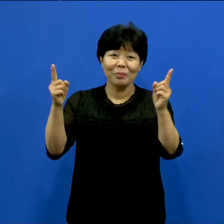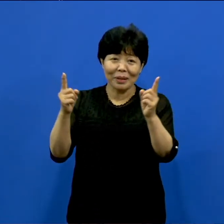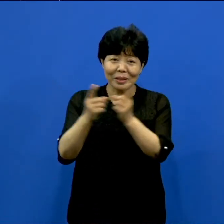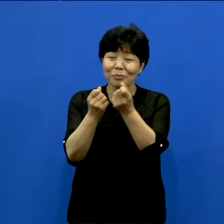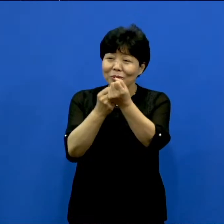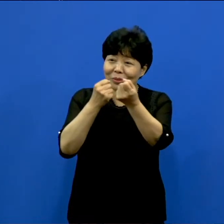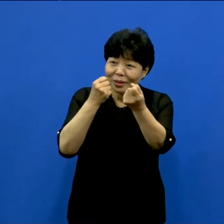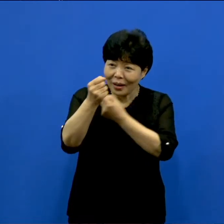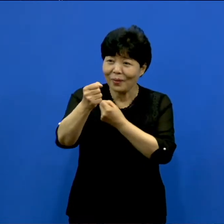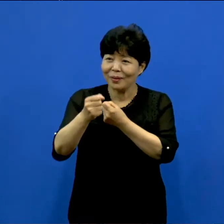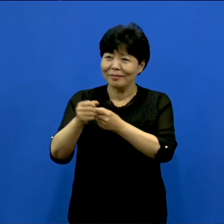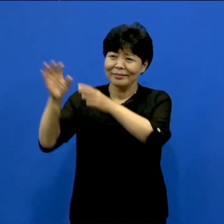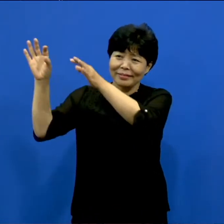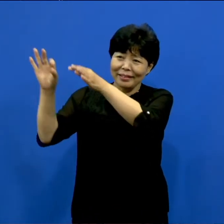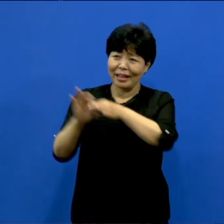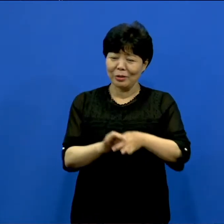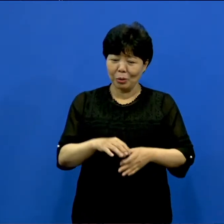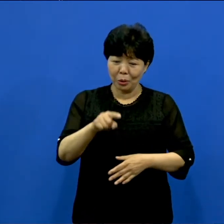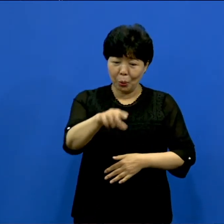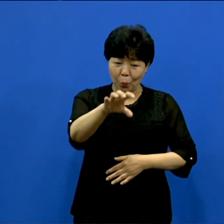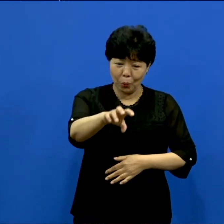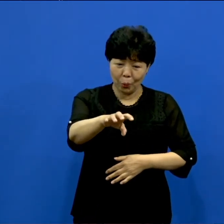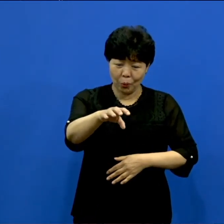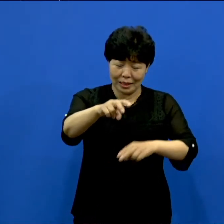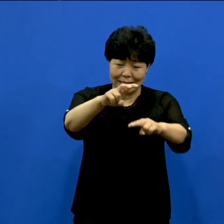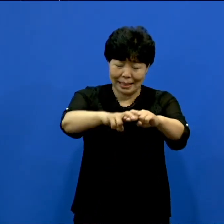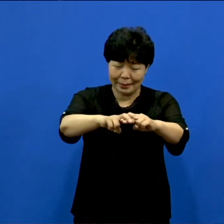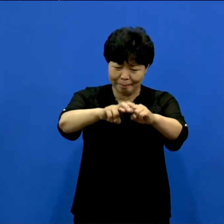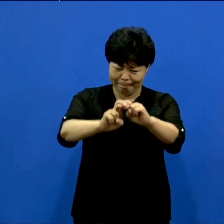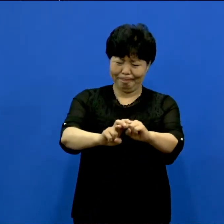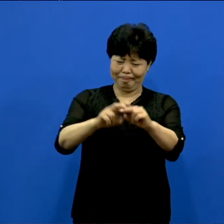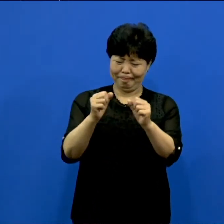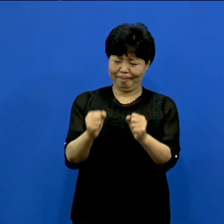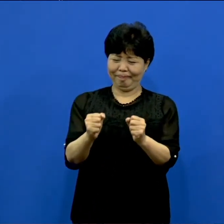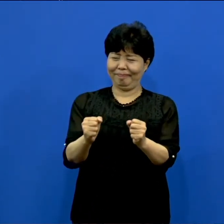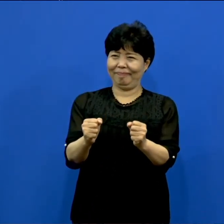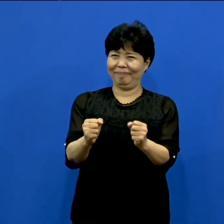거예요. 제가 여기 부산에 있으면, 부산에 없을 때는 할 수 없는데.